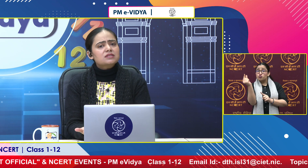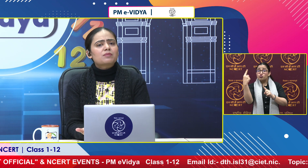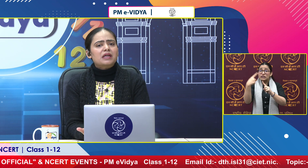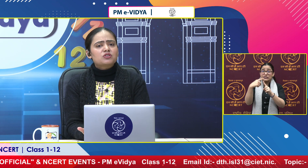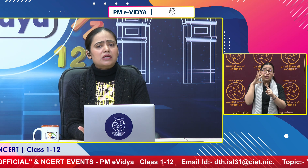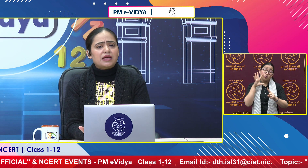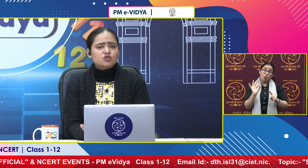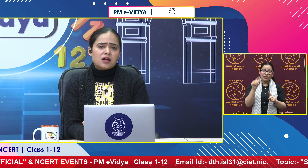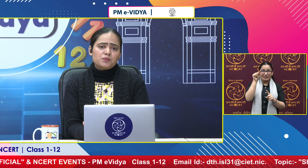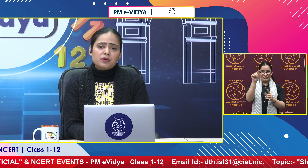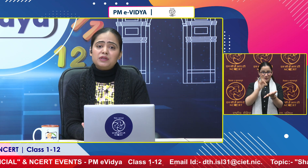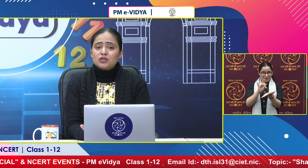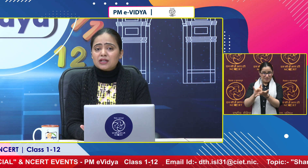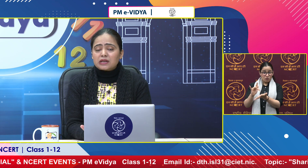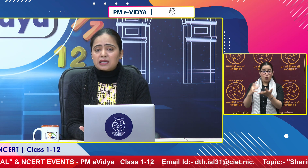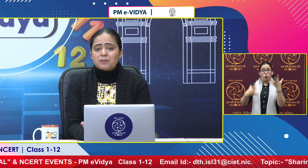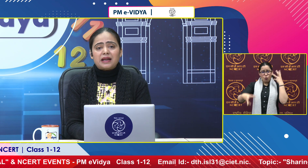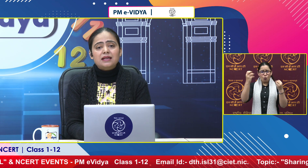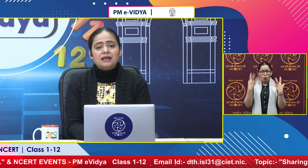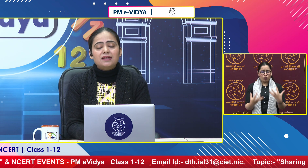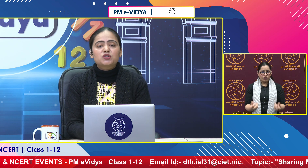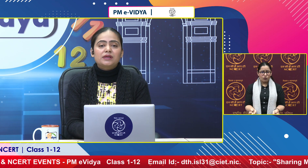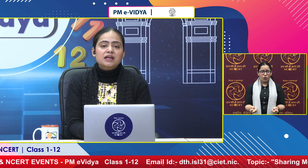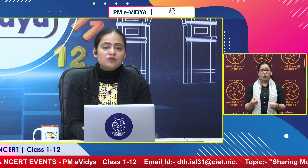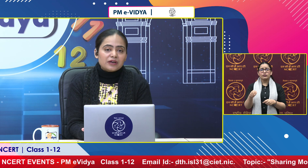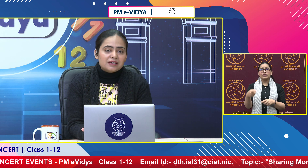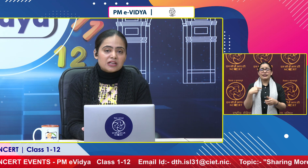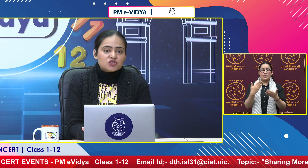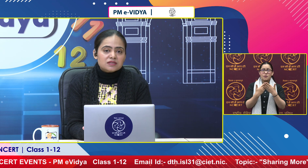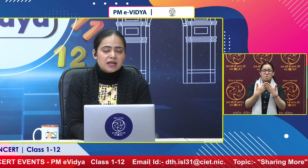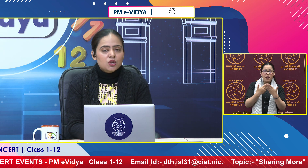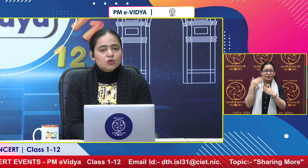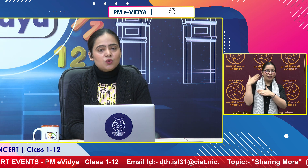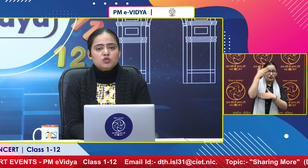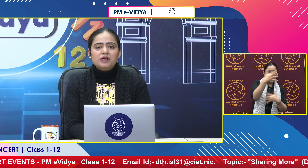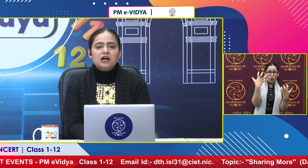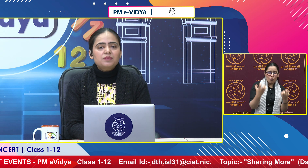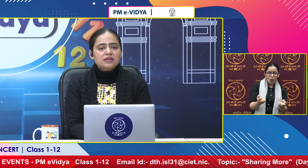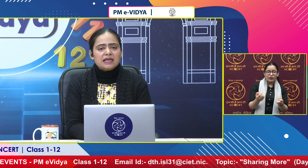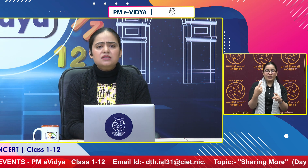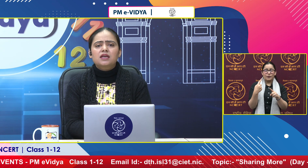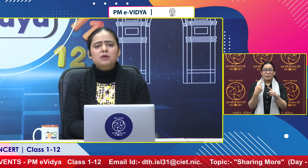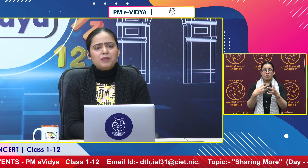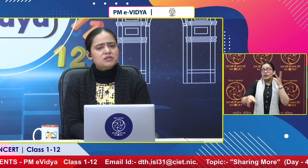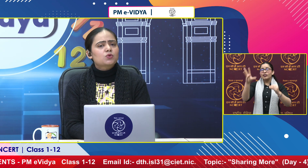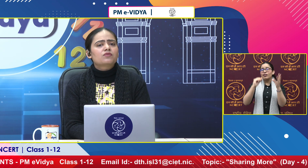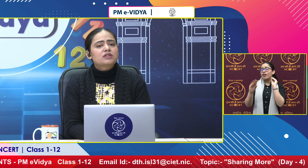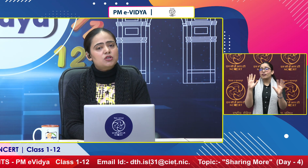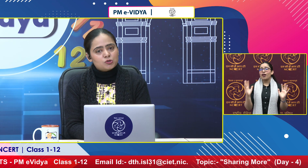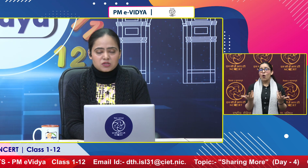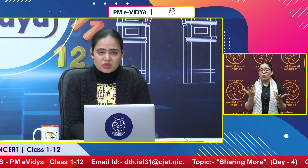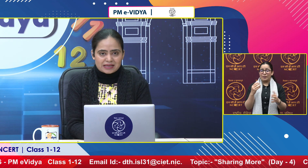ऐसे नेशंस के बारे में जानना है जहां हम प्रॉब्ली जाना चाहते हैं पढ़ाई के लिए, जो इंडिया के फ्रेंडली नेशंस हैं, तो उस पर हम कैसे एक